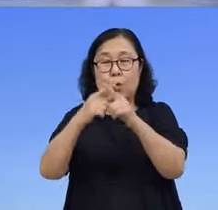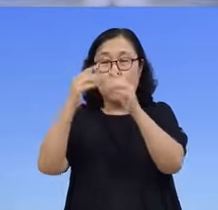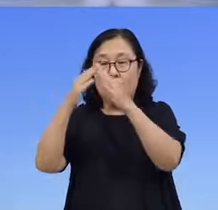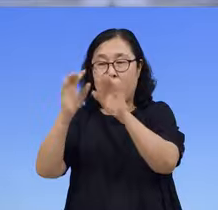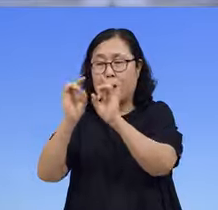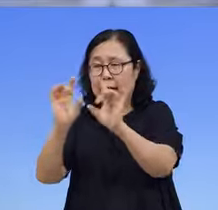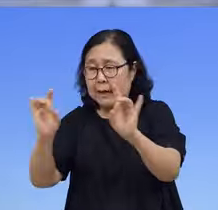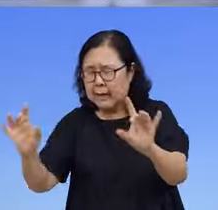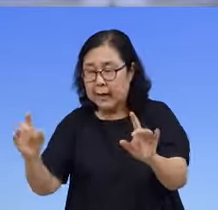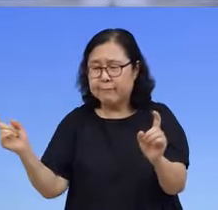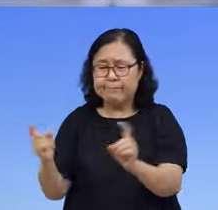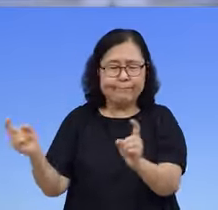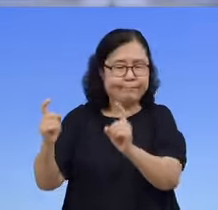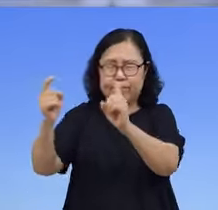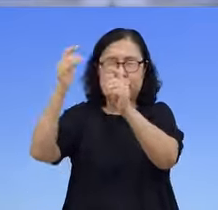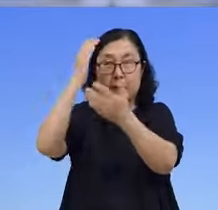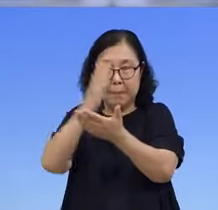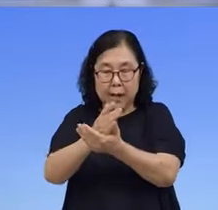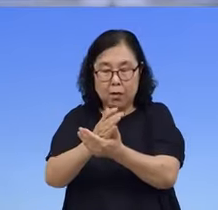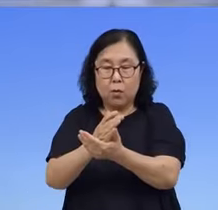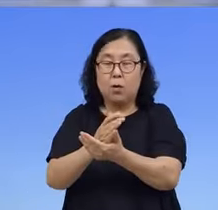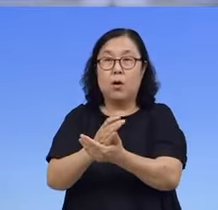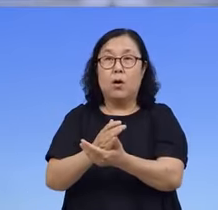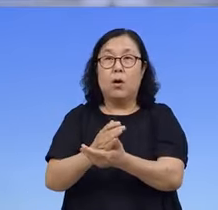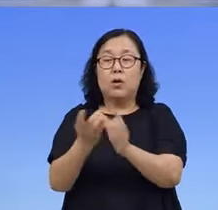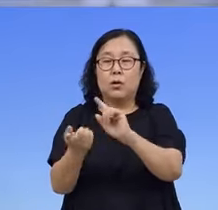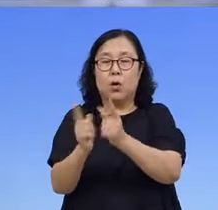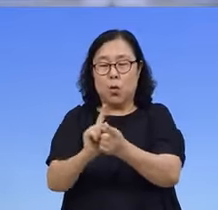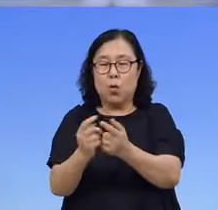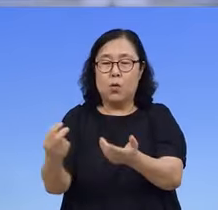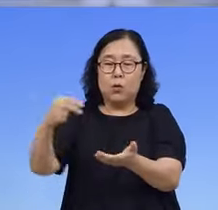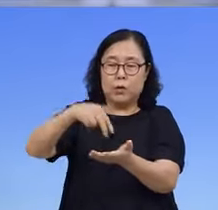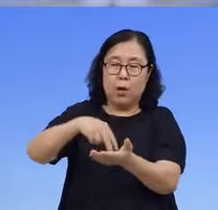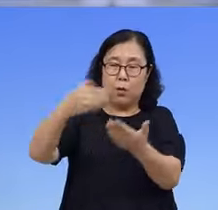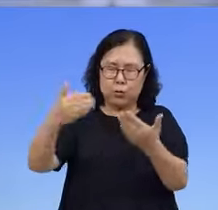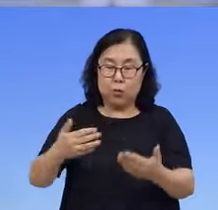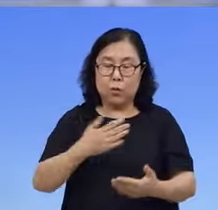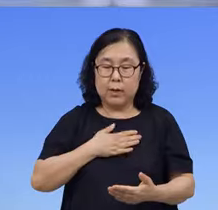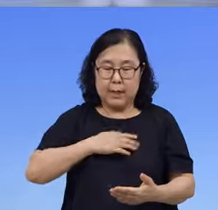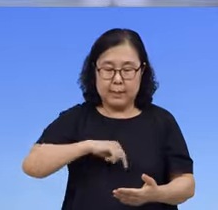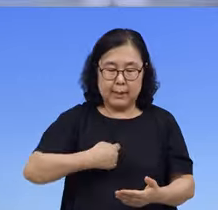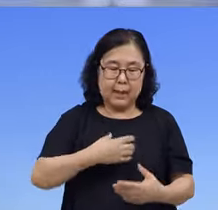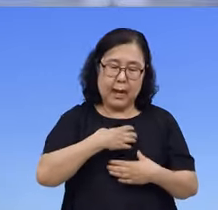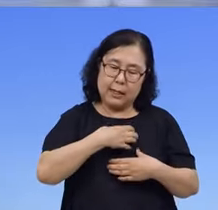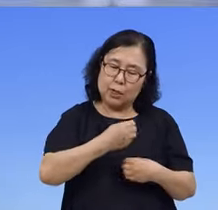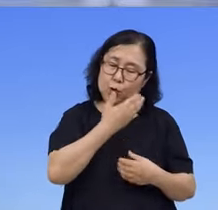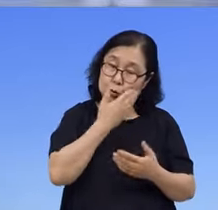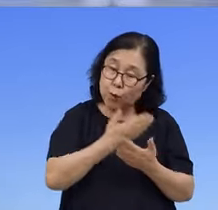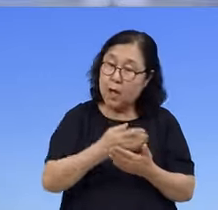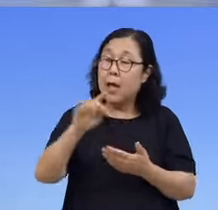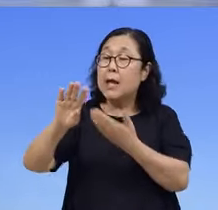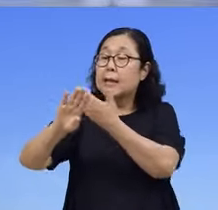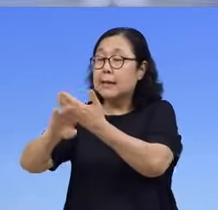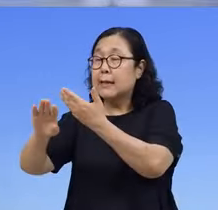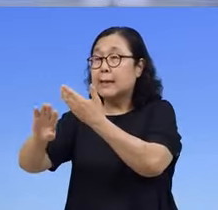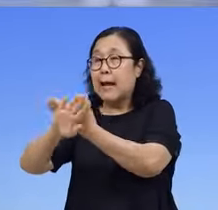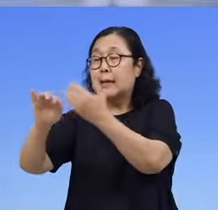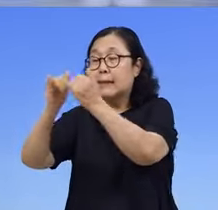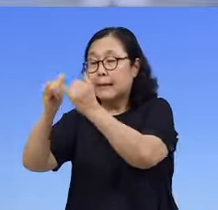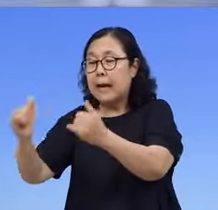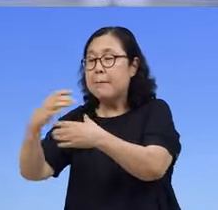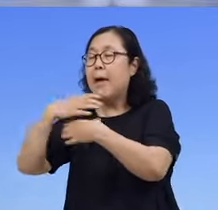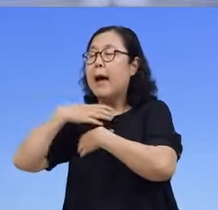교회는 경쟁자가 아니라 서로 세우고, 내 안식이 중요하다면 저분의 안식도 중요하고, 내가 안식을